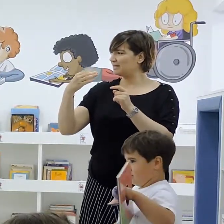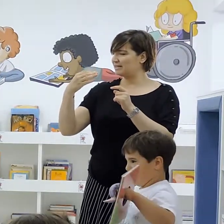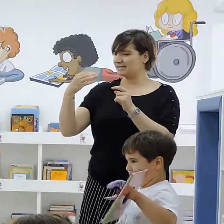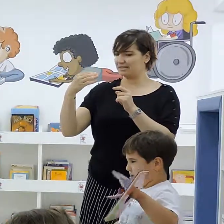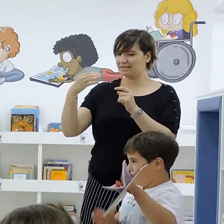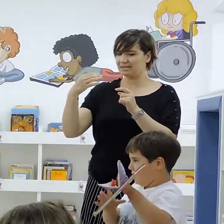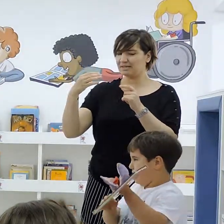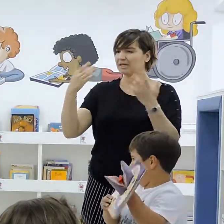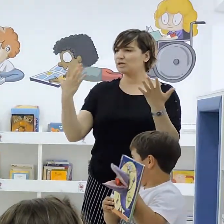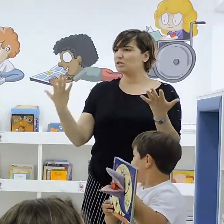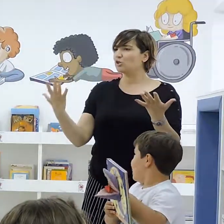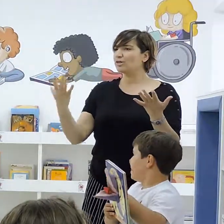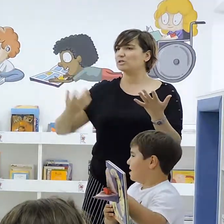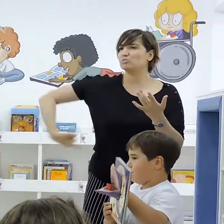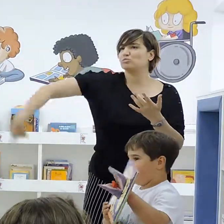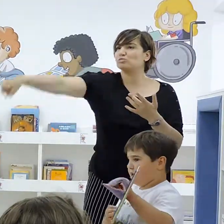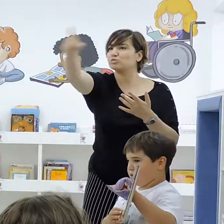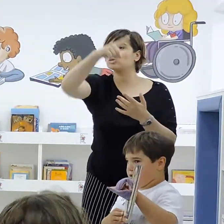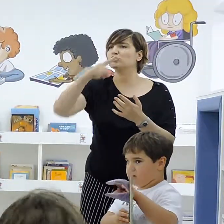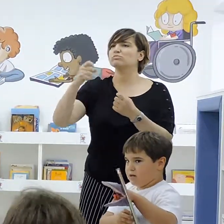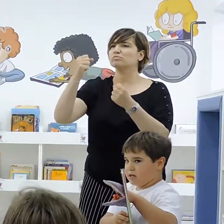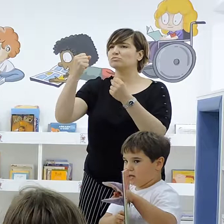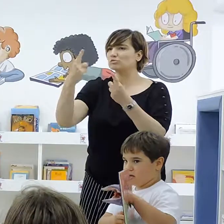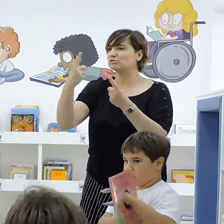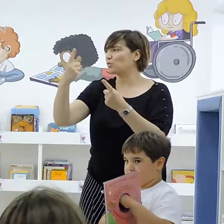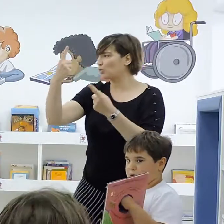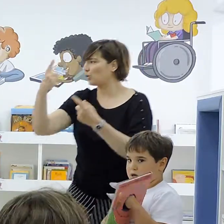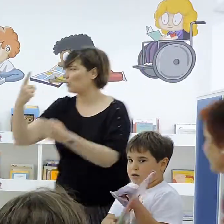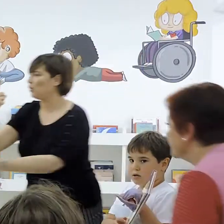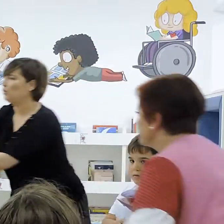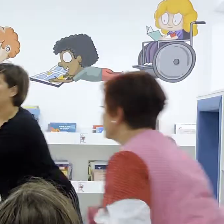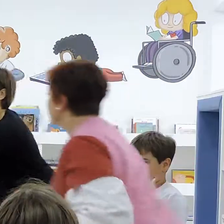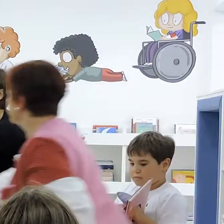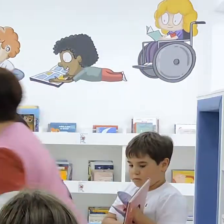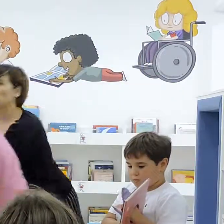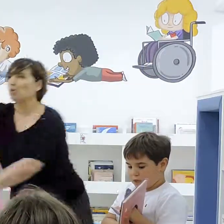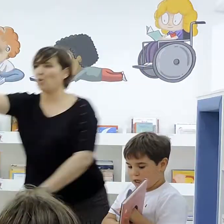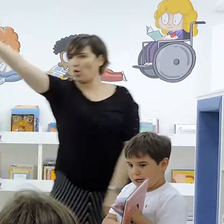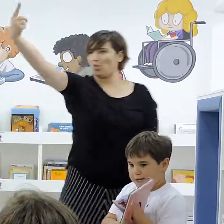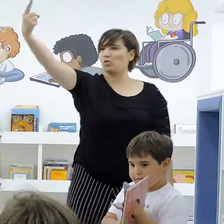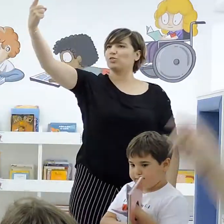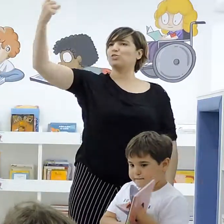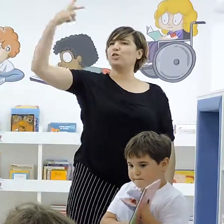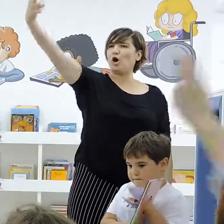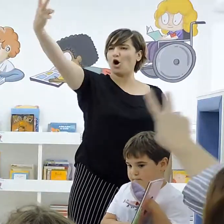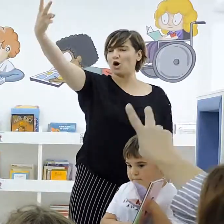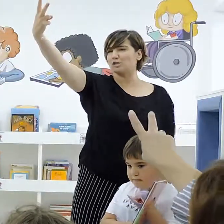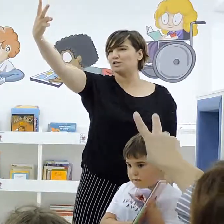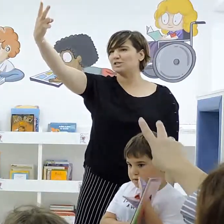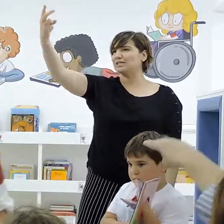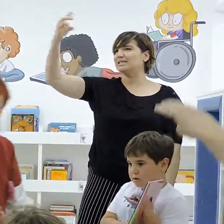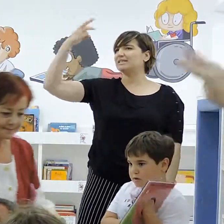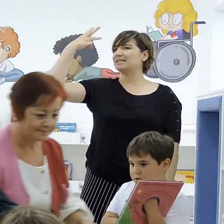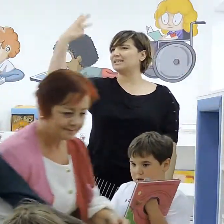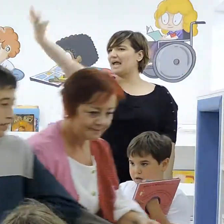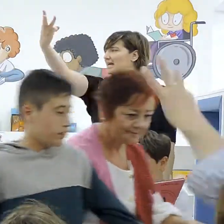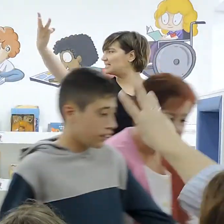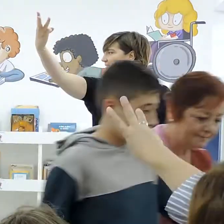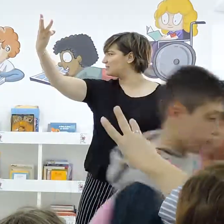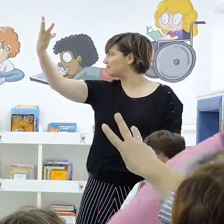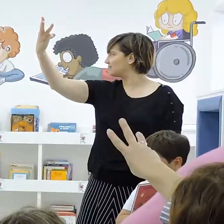Venga, entonces vais a contar todos hasta 3. Contáis, venga. 1, 2,